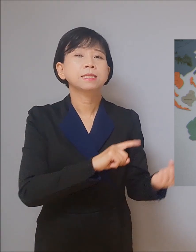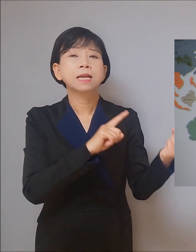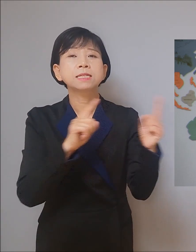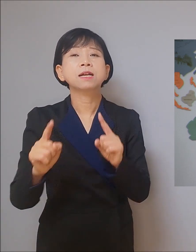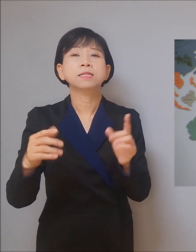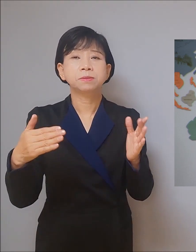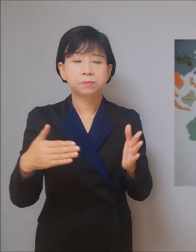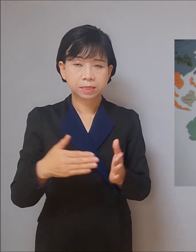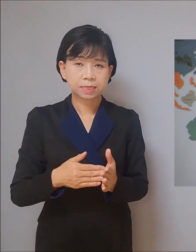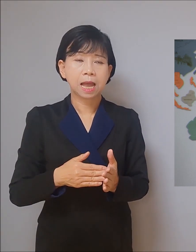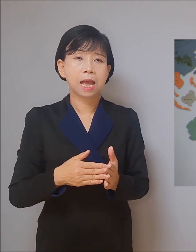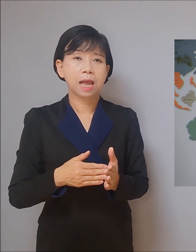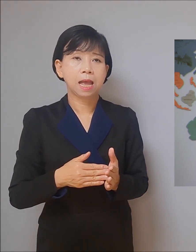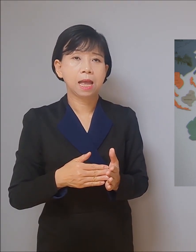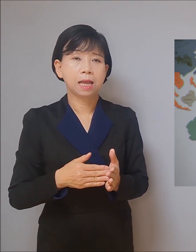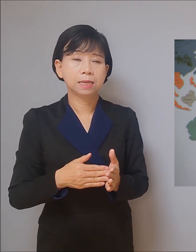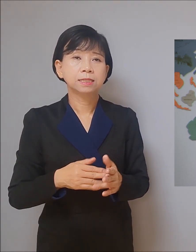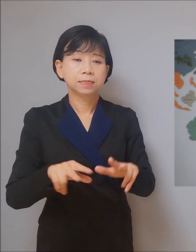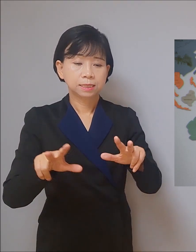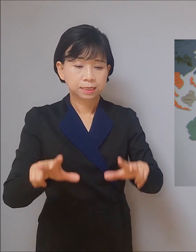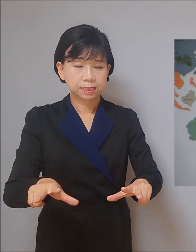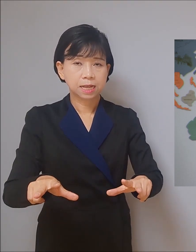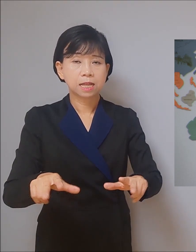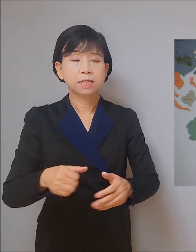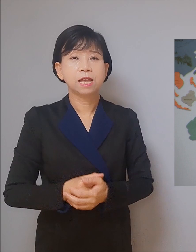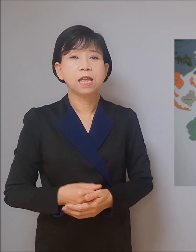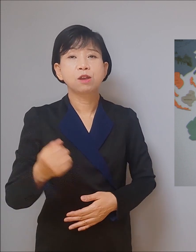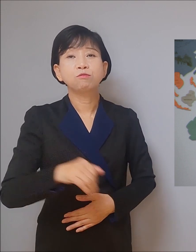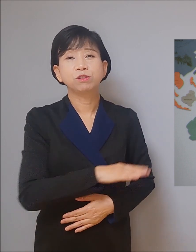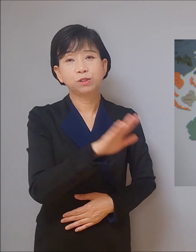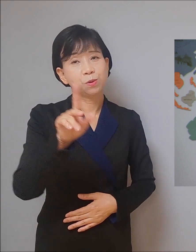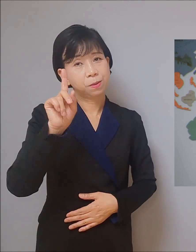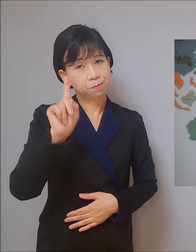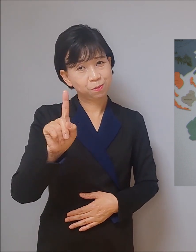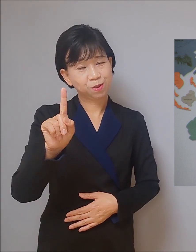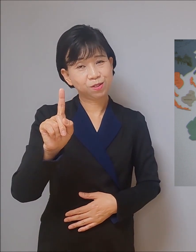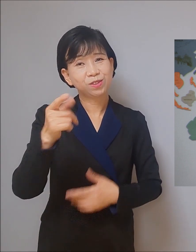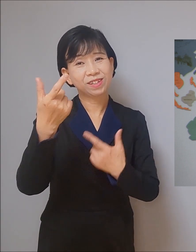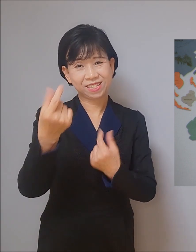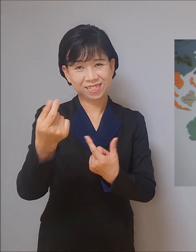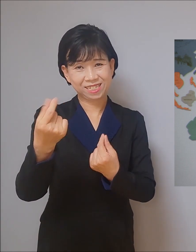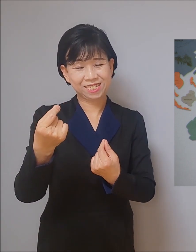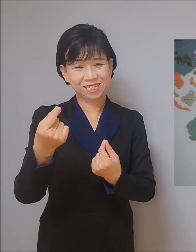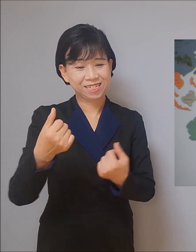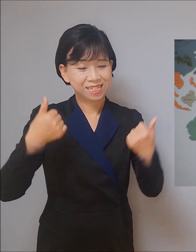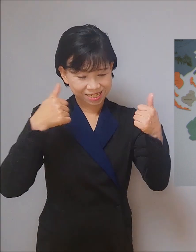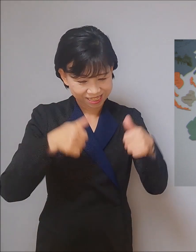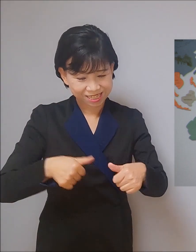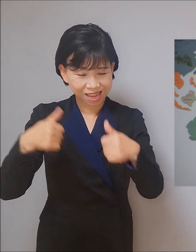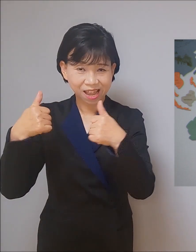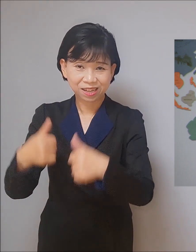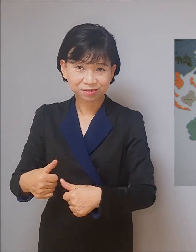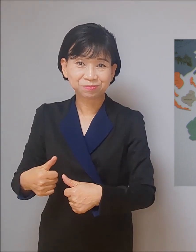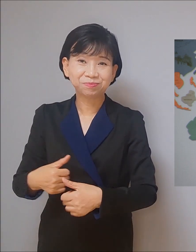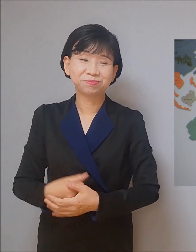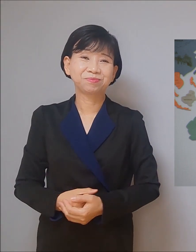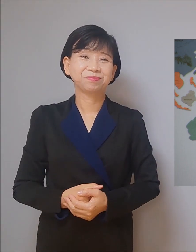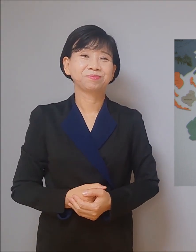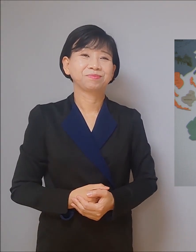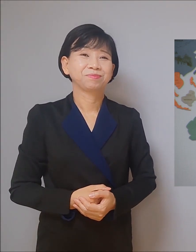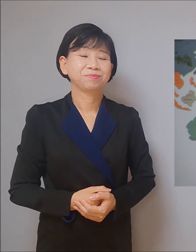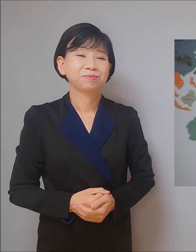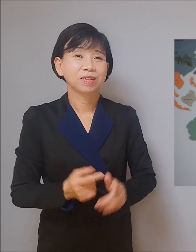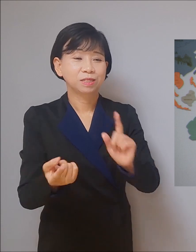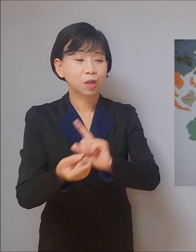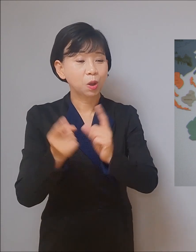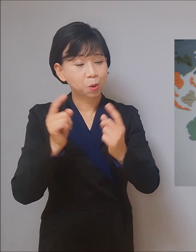사셨습니다. 오늘 이 시간에 우리가 한번 인사를 그렇게 하면 좋을 것 같습니다.